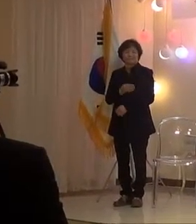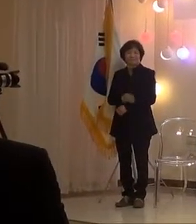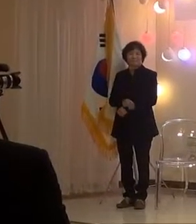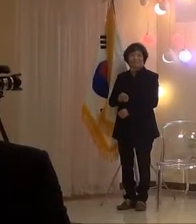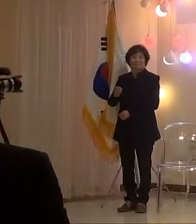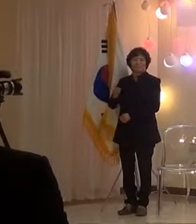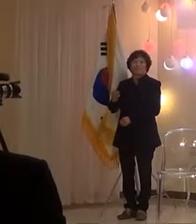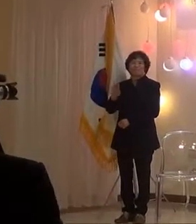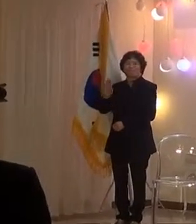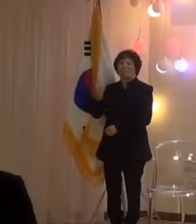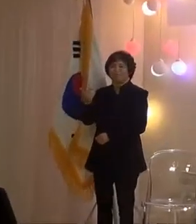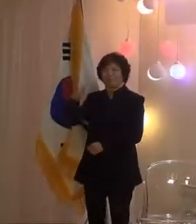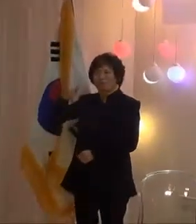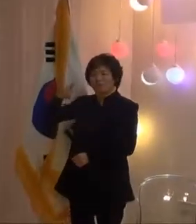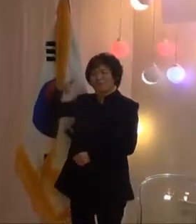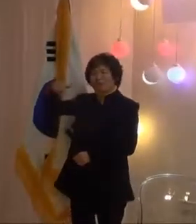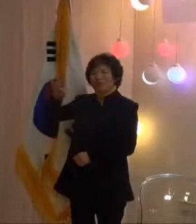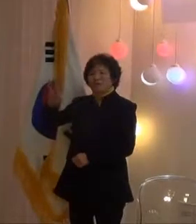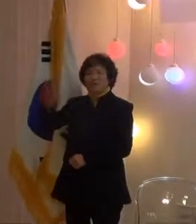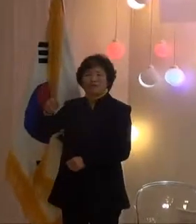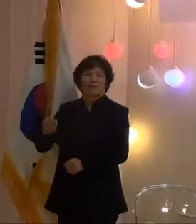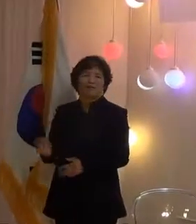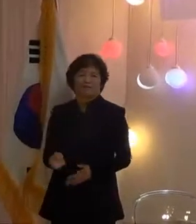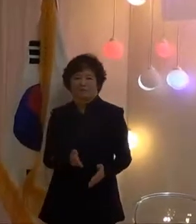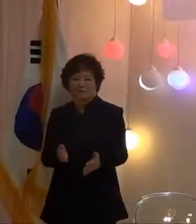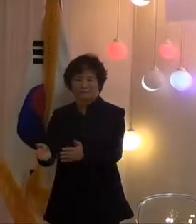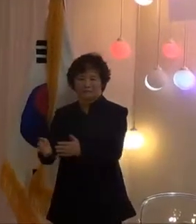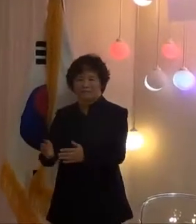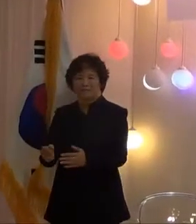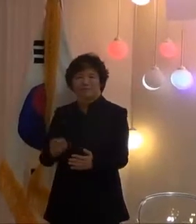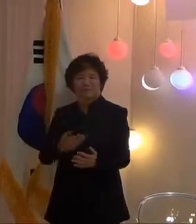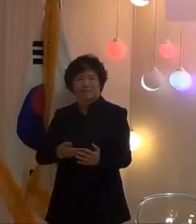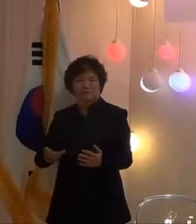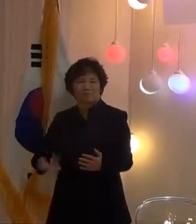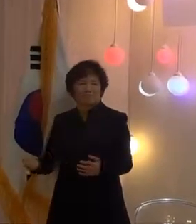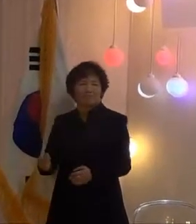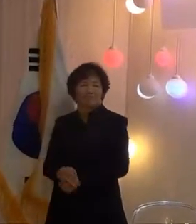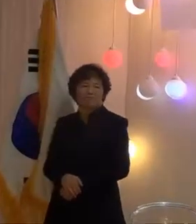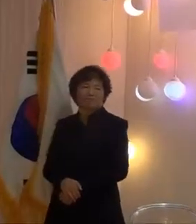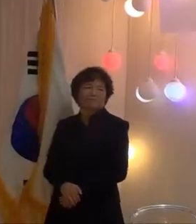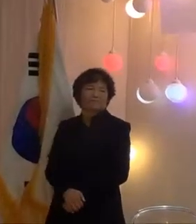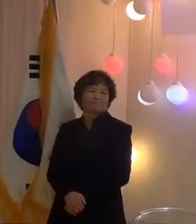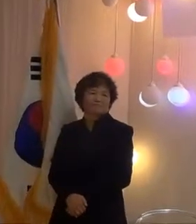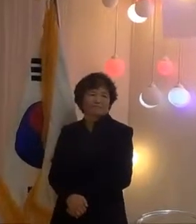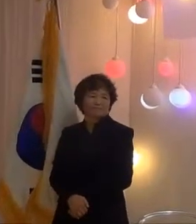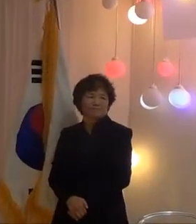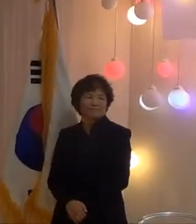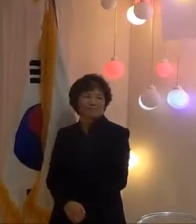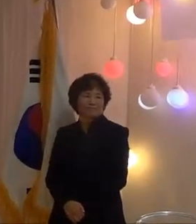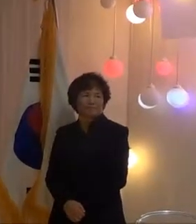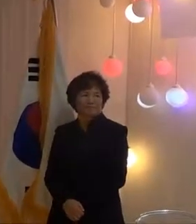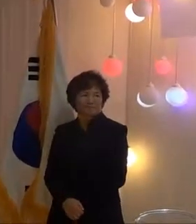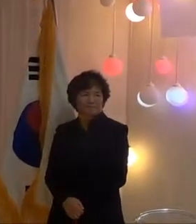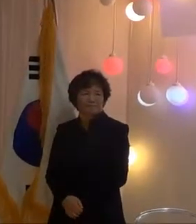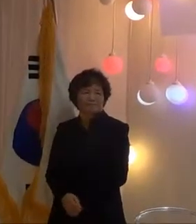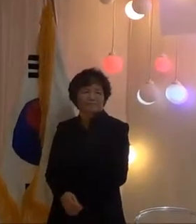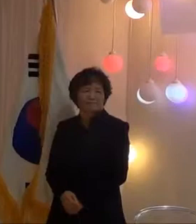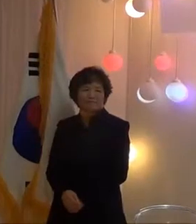포켓천 그게 안에 그 시민회관을 제가 대관을 했는데 어쨌든 간에